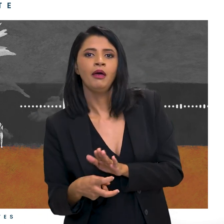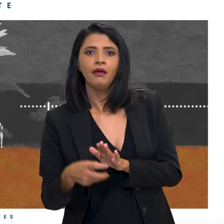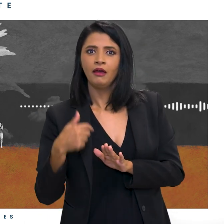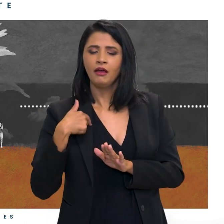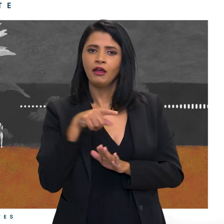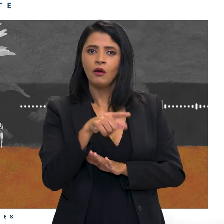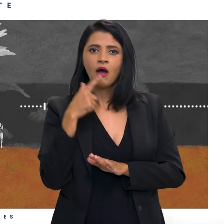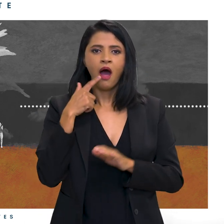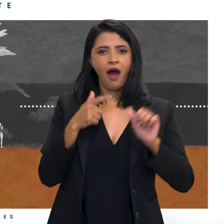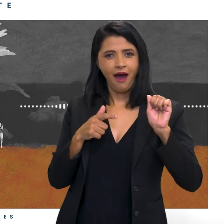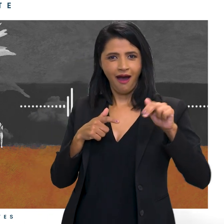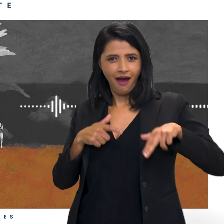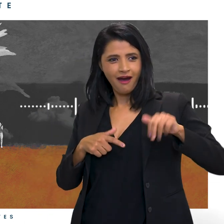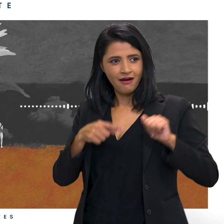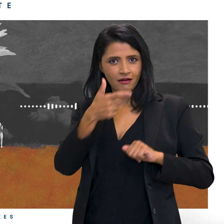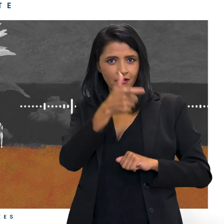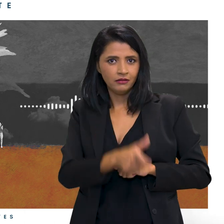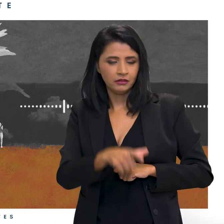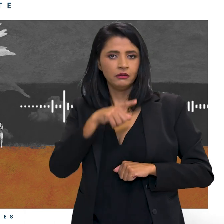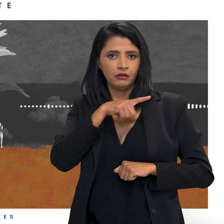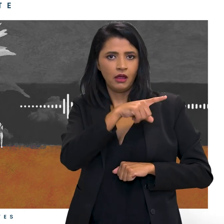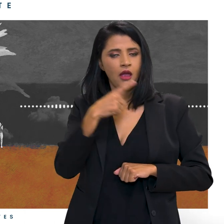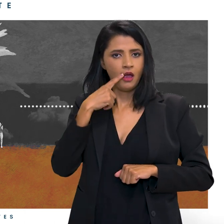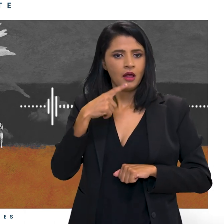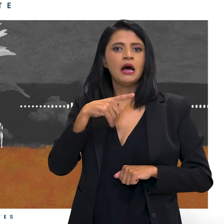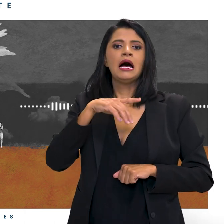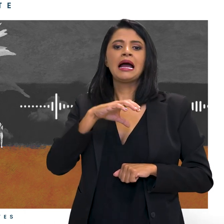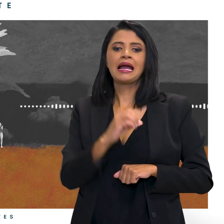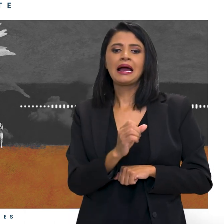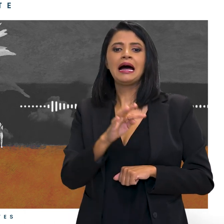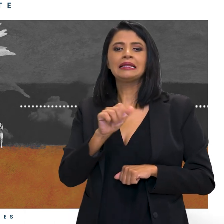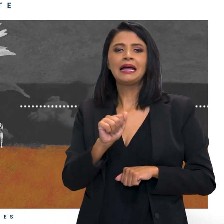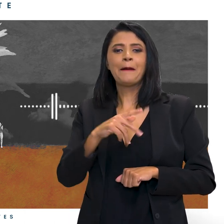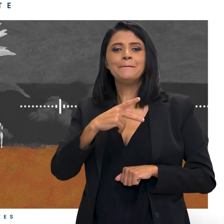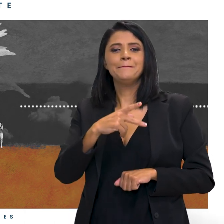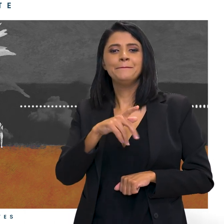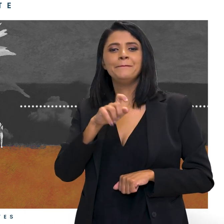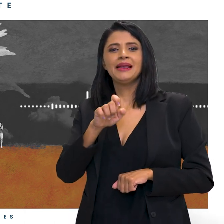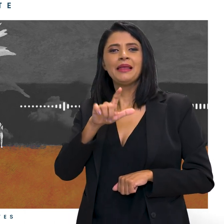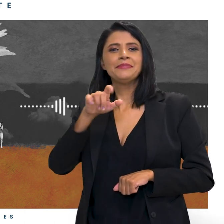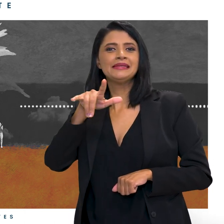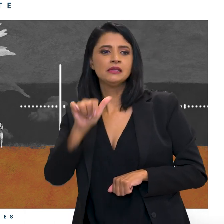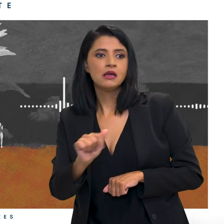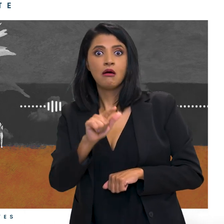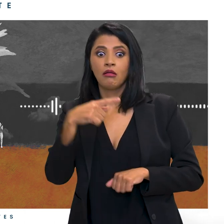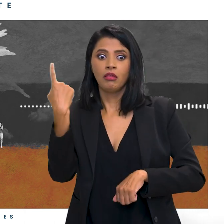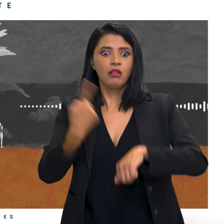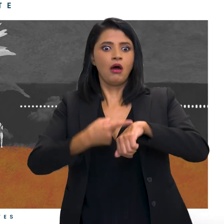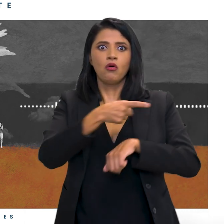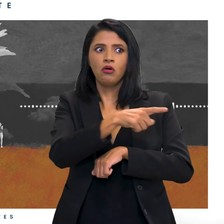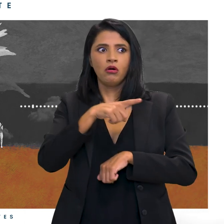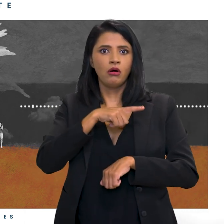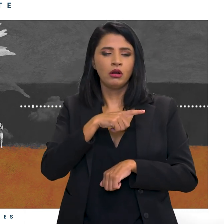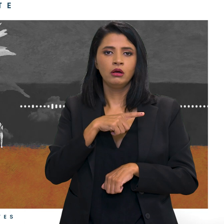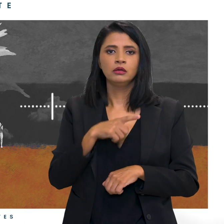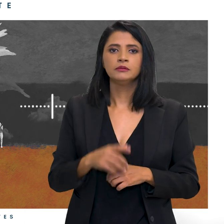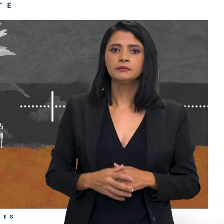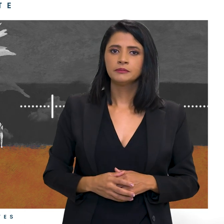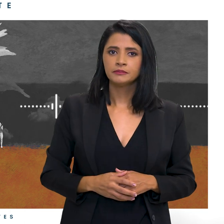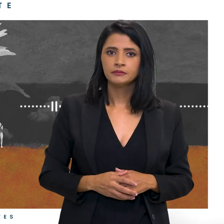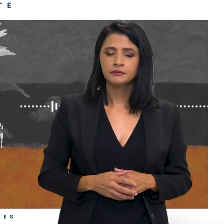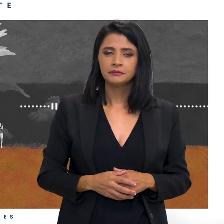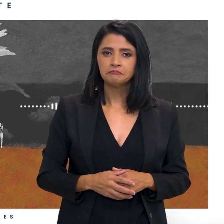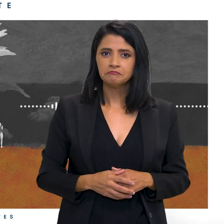rodinha entrou num buraco, eu caí, e a Ana, como tem narcolepsia, teve uma cataplexia quase que imediata, né?